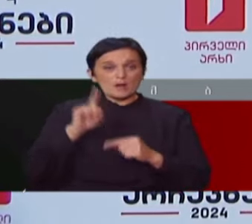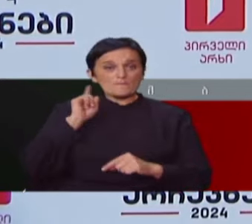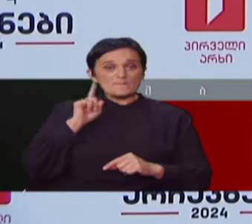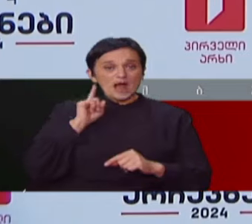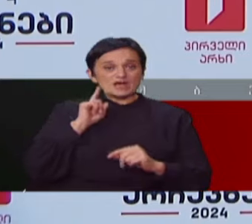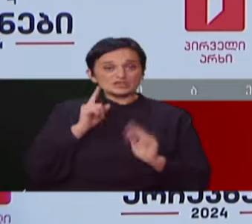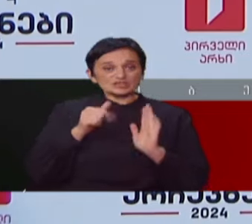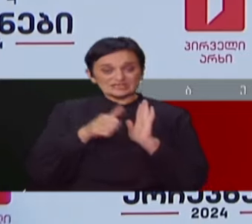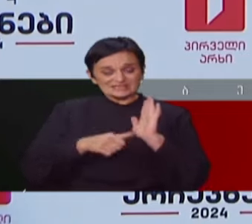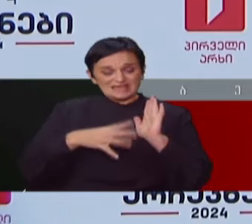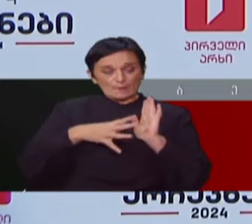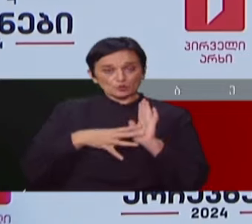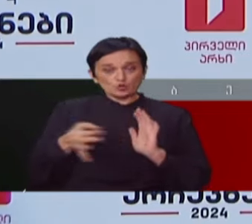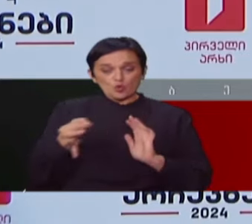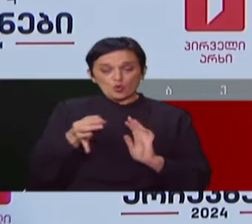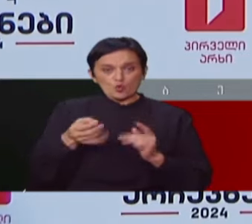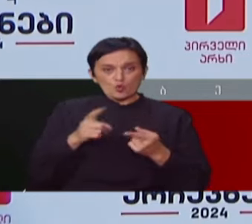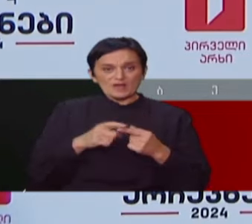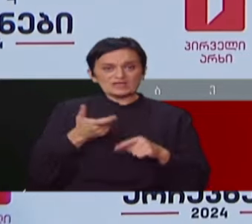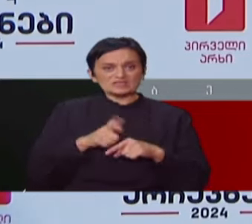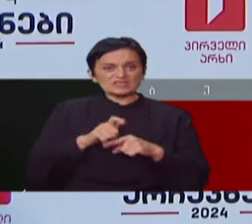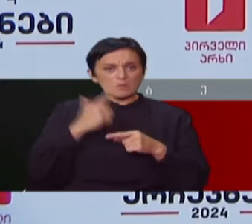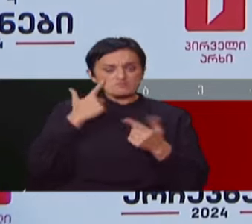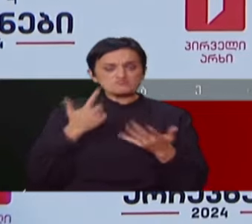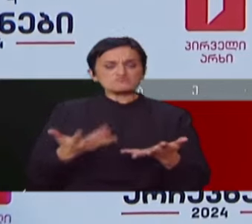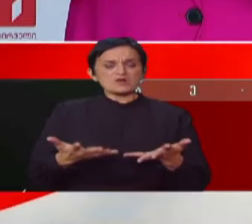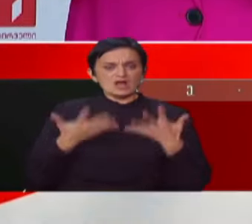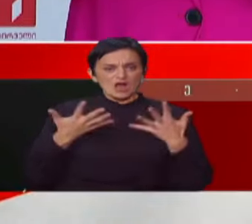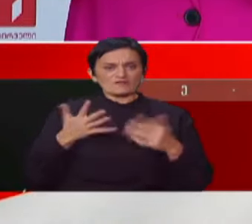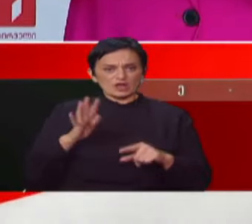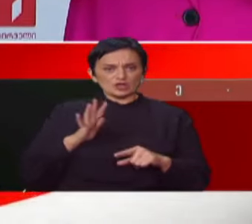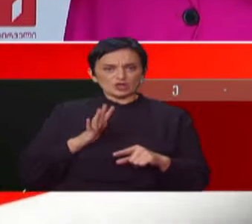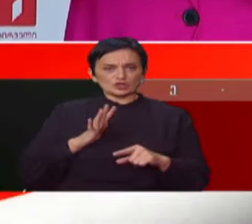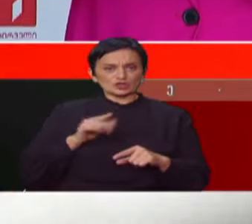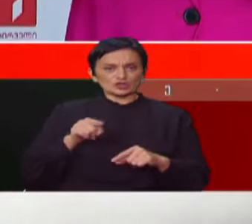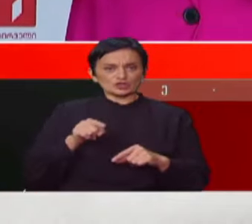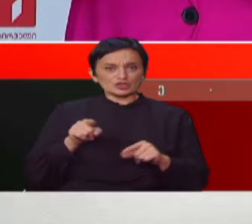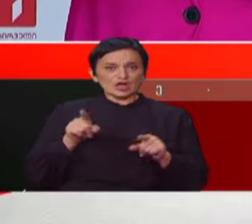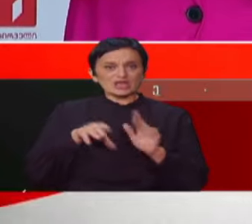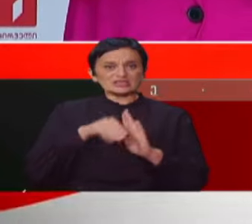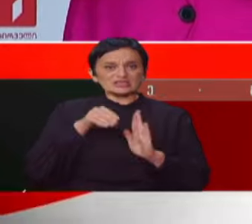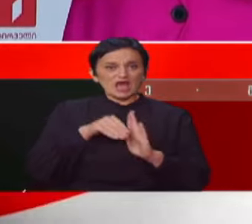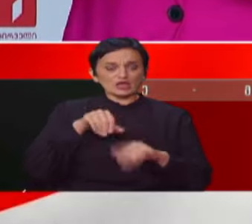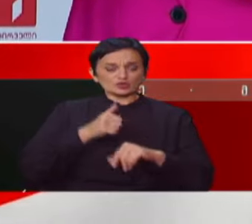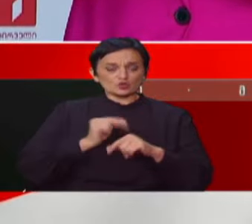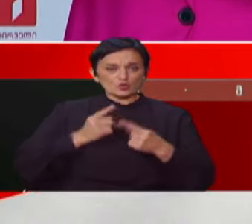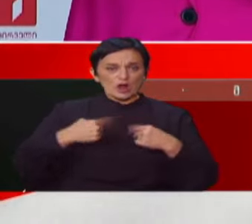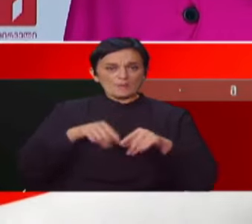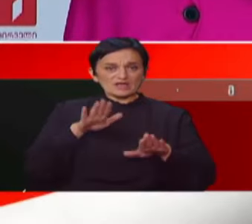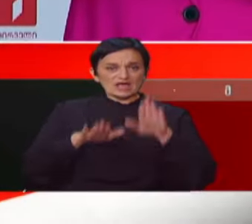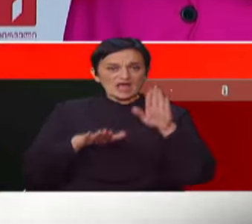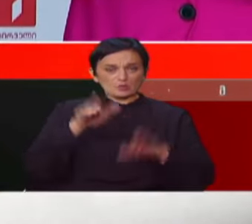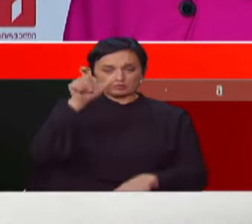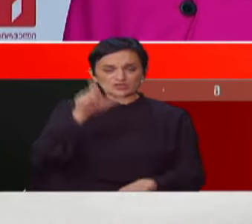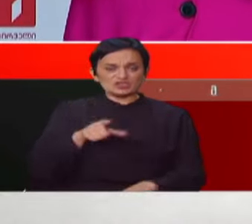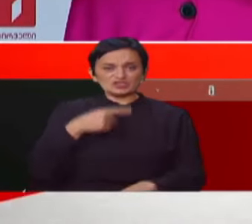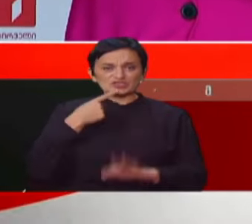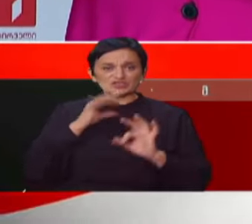მარნეულის 79 უბანს. ძალიან კაფიო და მკვეთრი იყო ამ შემთხვევაში საარჩევნო ადმინისტრაციის ხელმძღვანელი, რომელმაც თქვა,